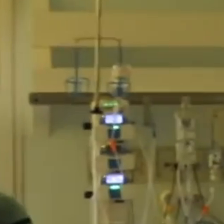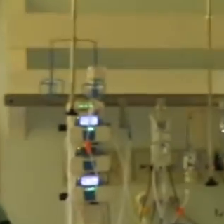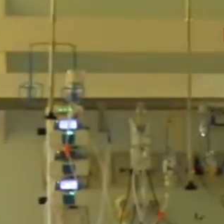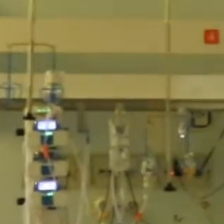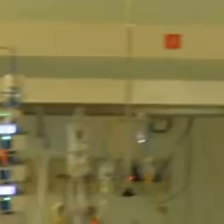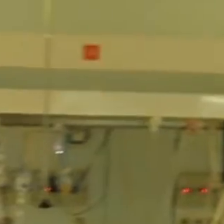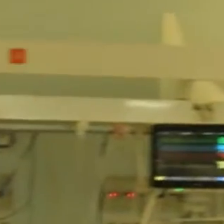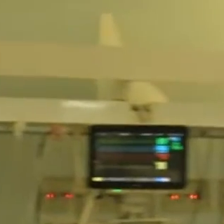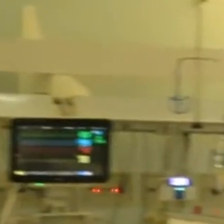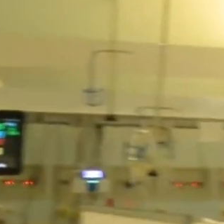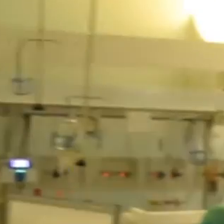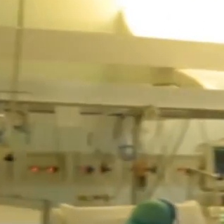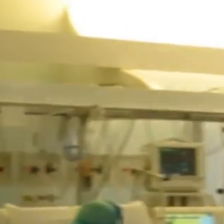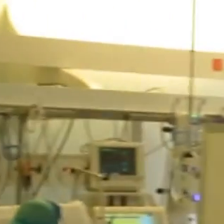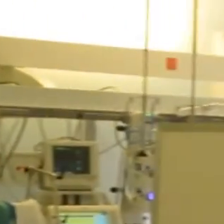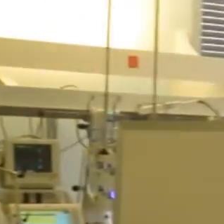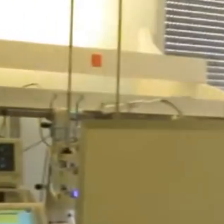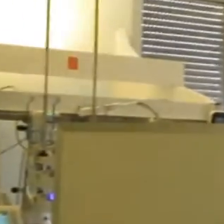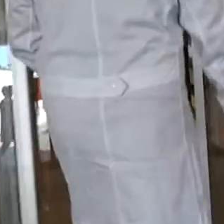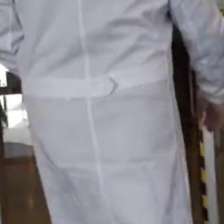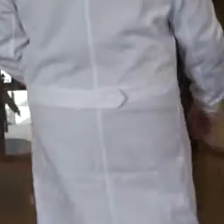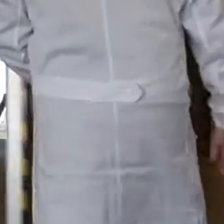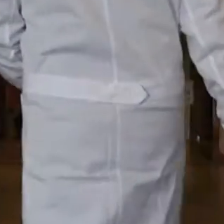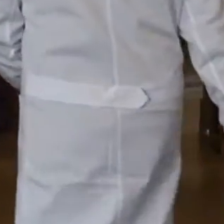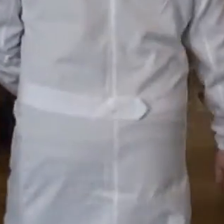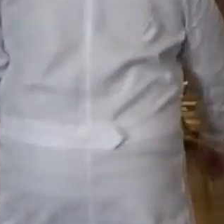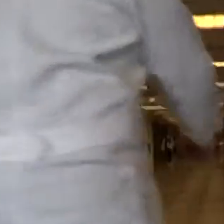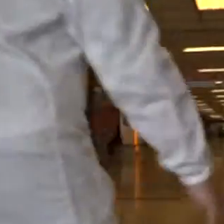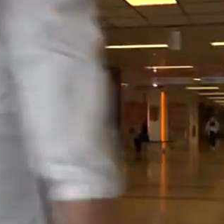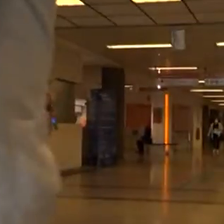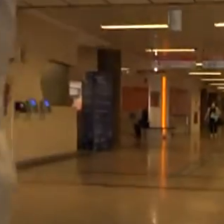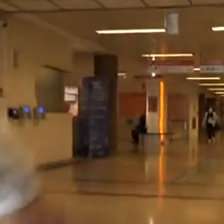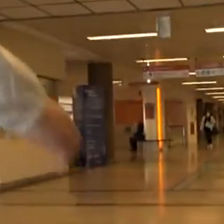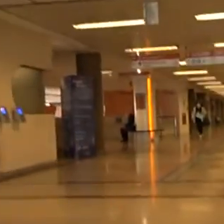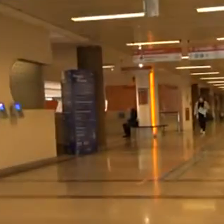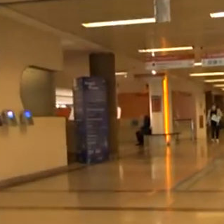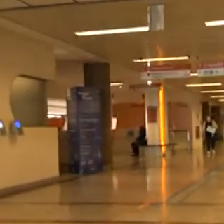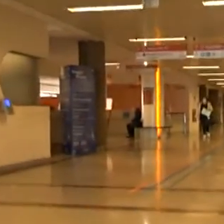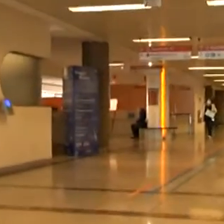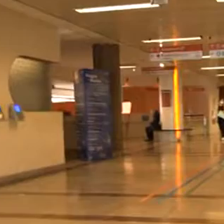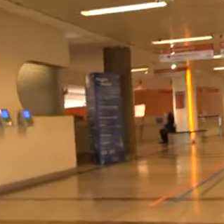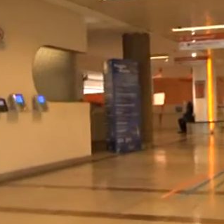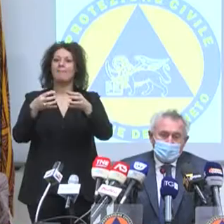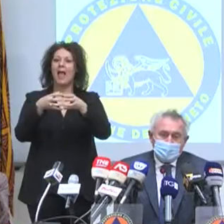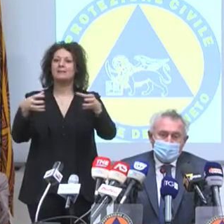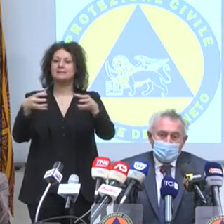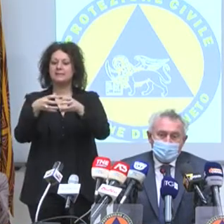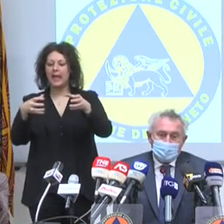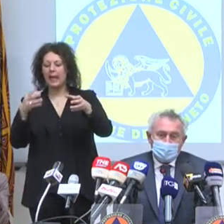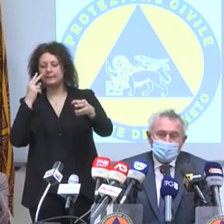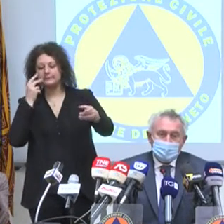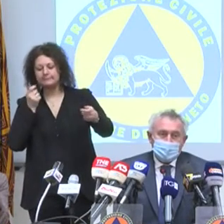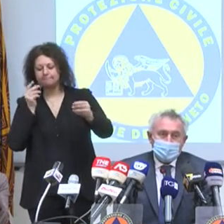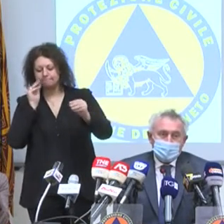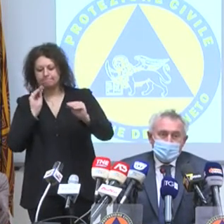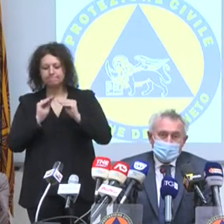dimezzati in area non critica dati che spingono ad una riorganizzazione delle attività di ricovero che erano state sospese vediamo di fare una